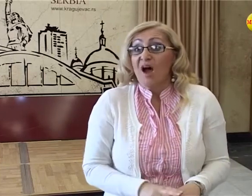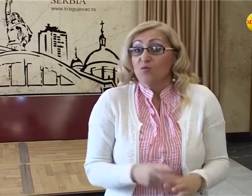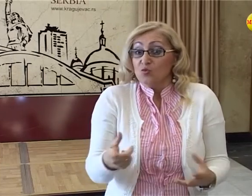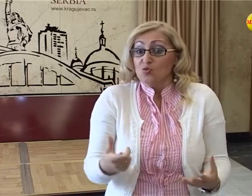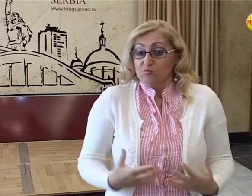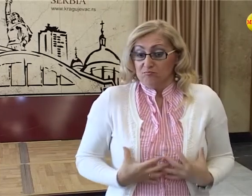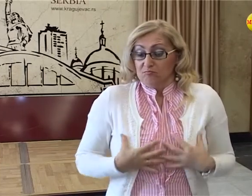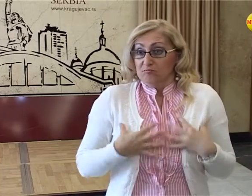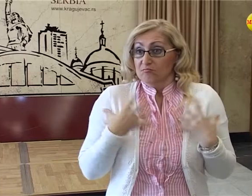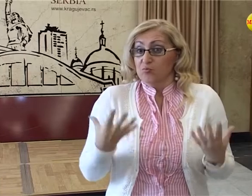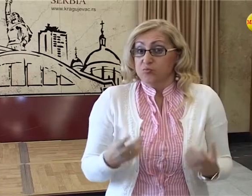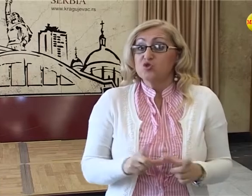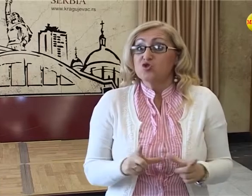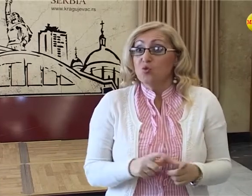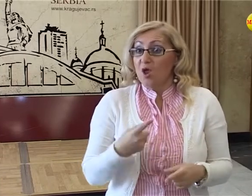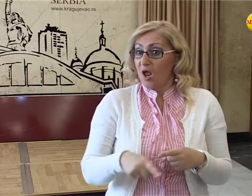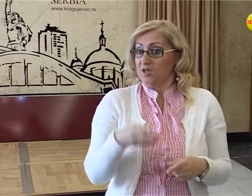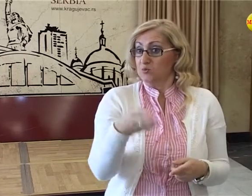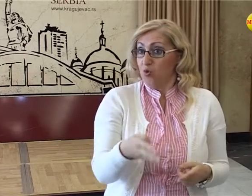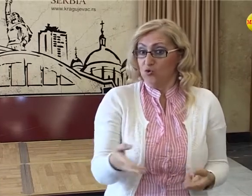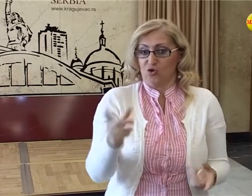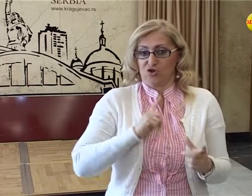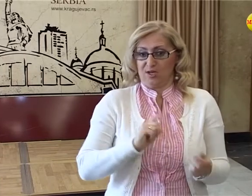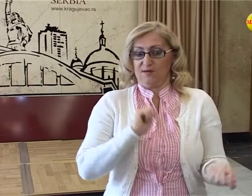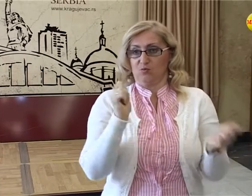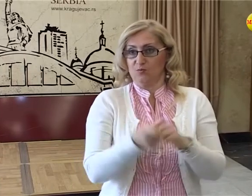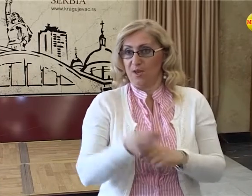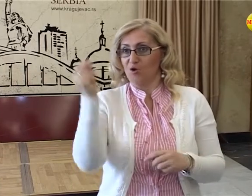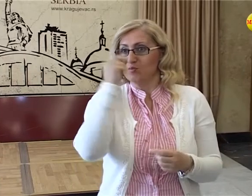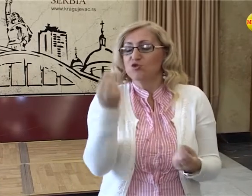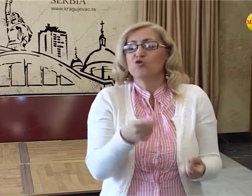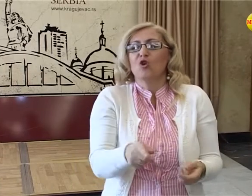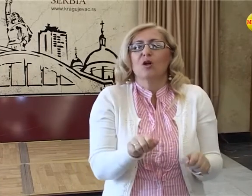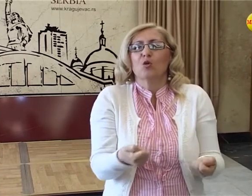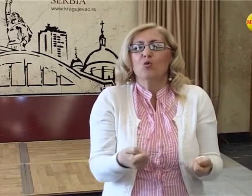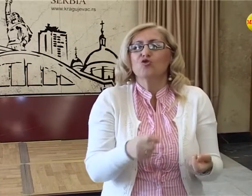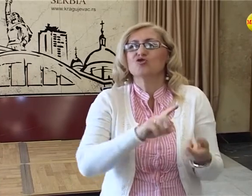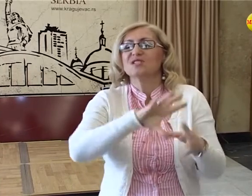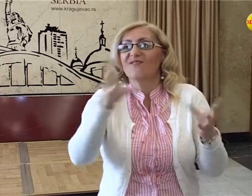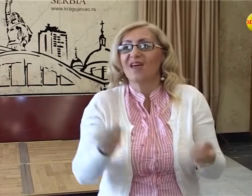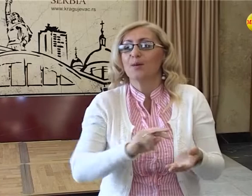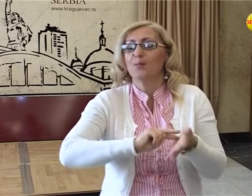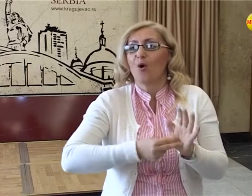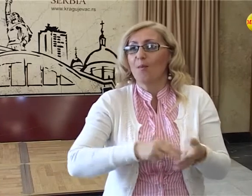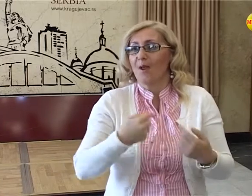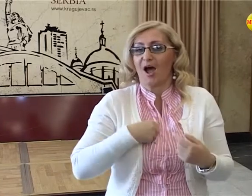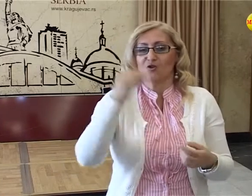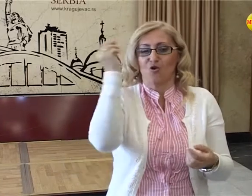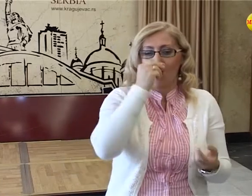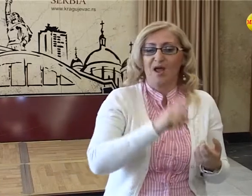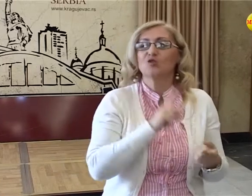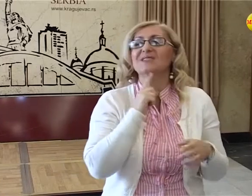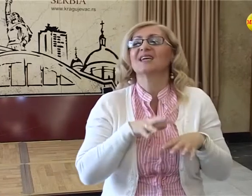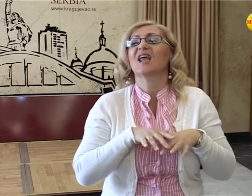za gluve, zajedno sa njima, i to je za njih pogubno. Očekivali smo da će se to promeniti, smo mnogo ukazivali tokom